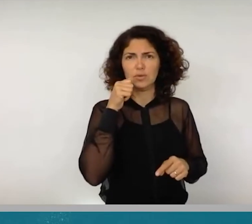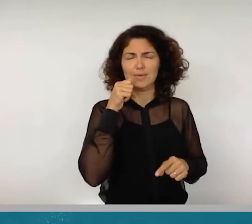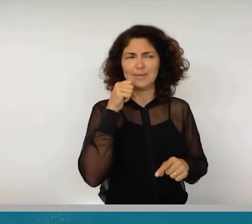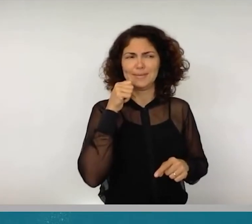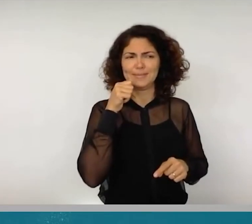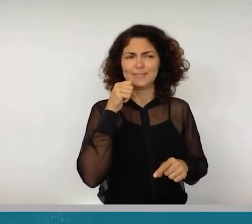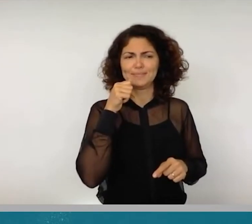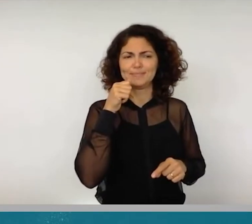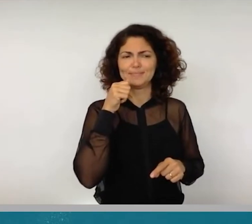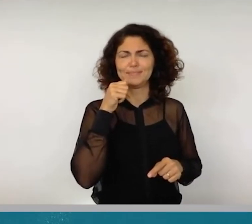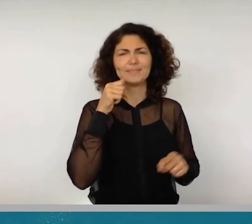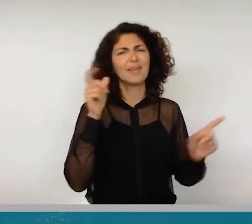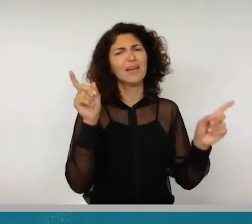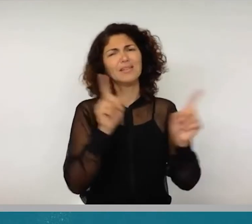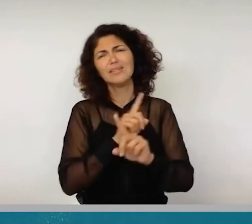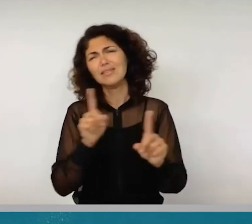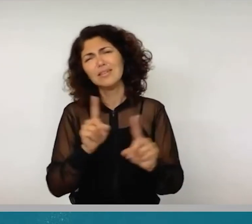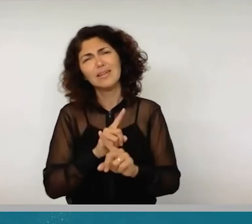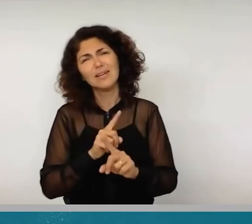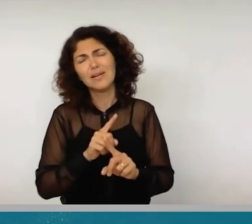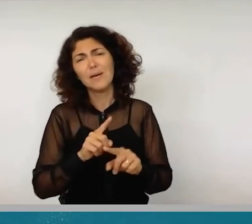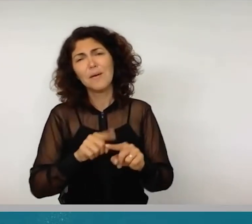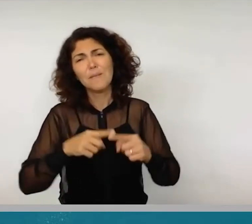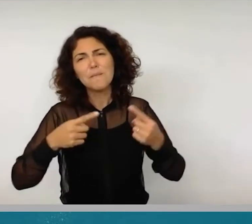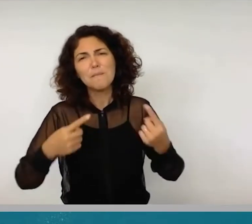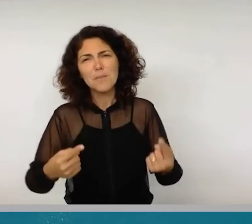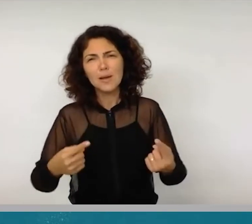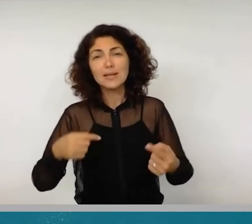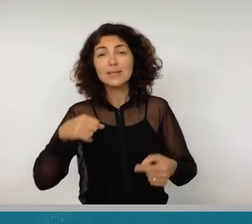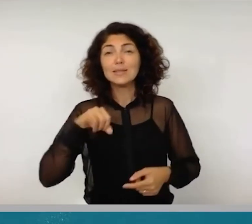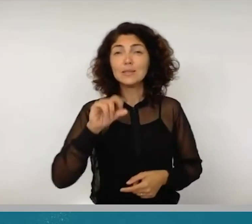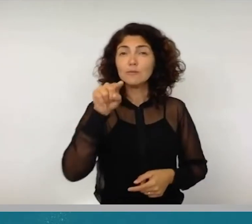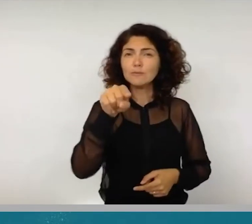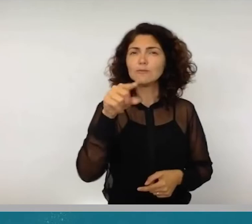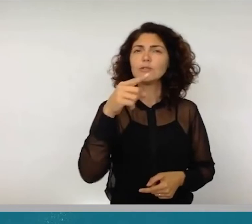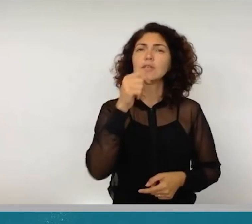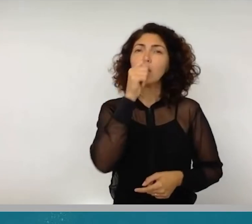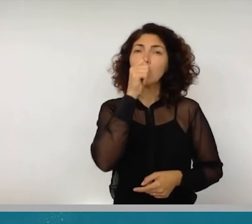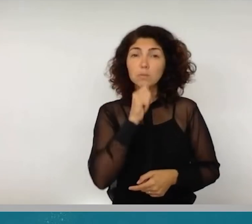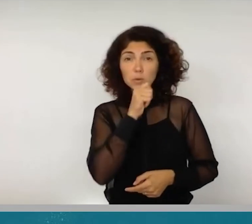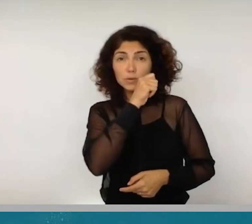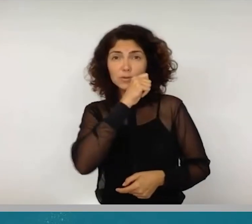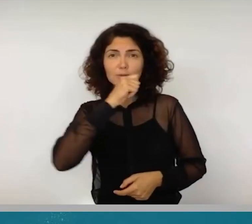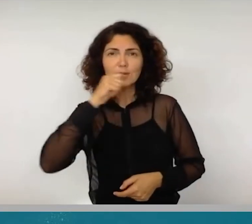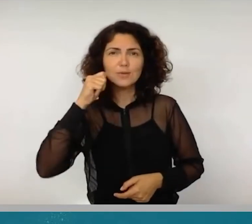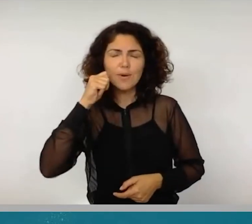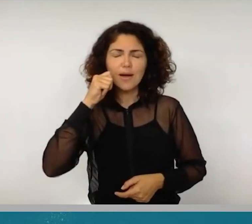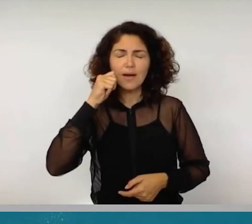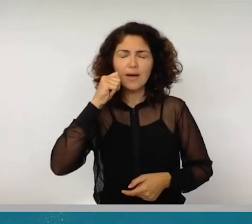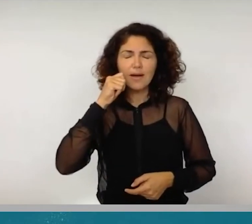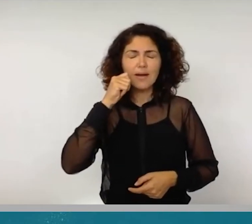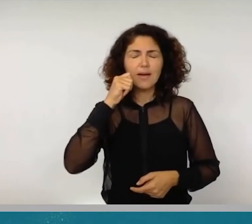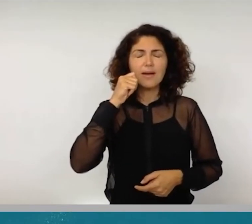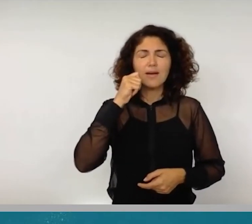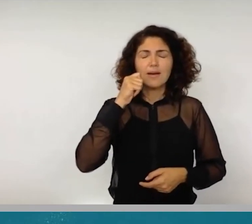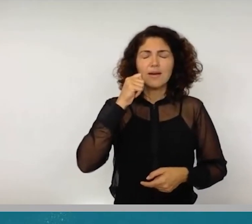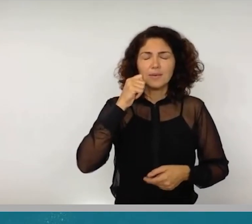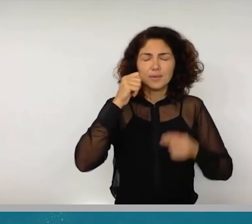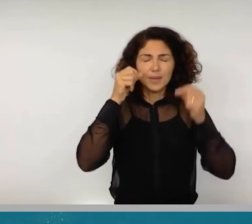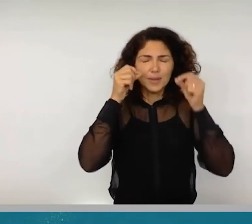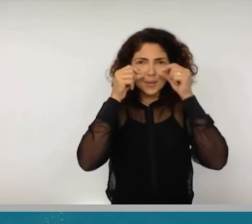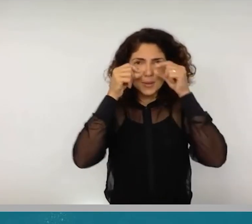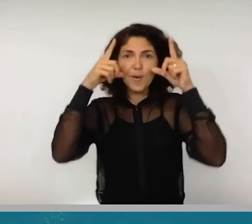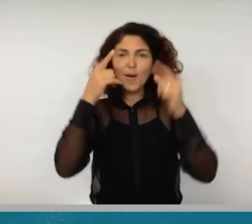quando jejuares, unge a cabeça, lave o rosto, com o fim de não parecer aos homens que jejuas, e sim ao teu Pai